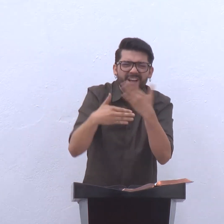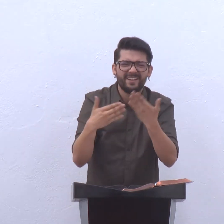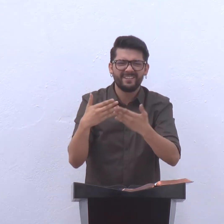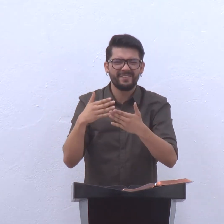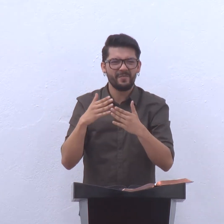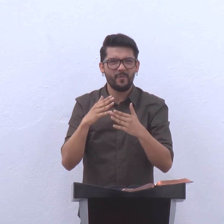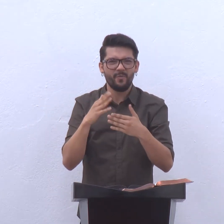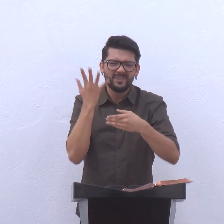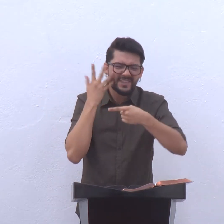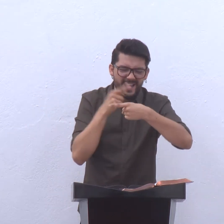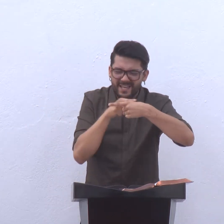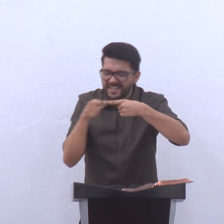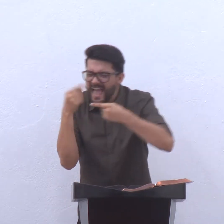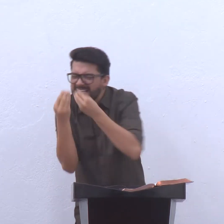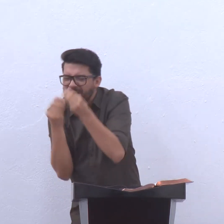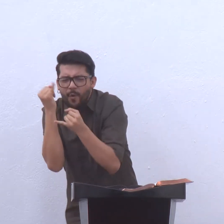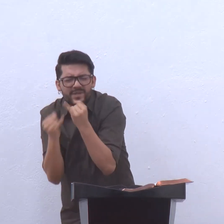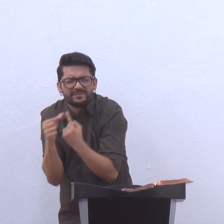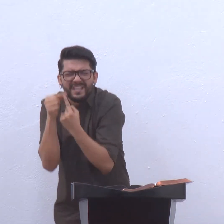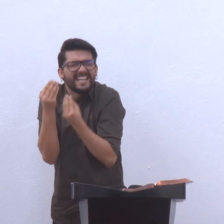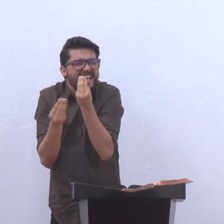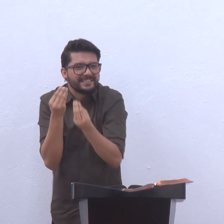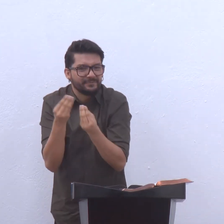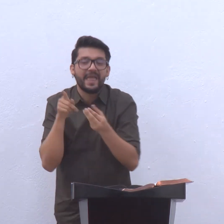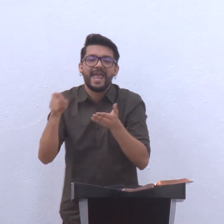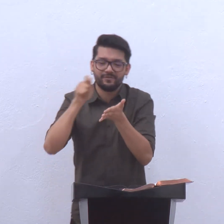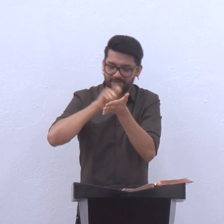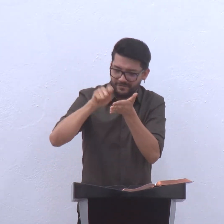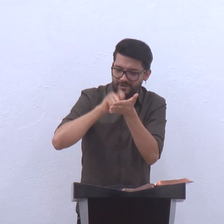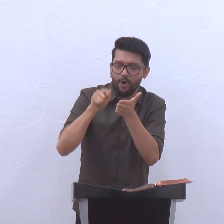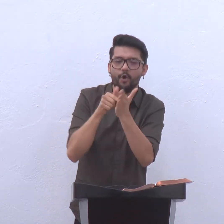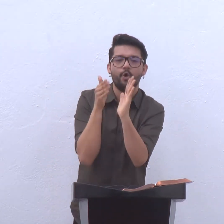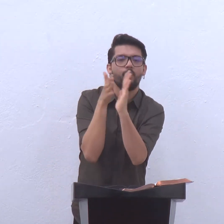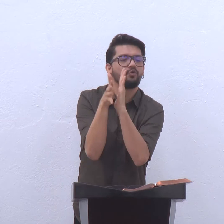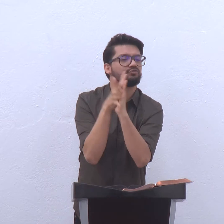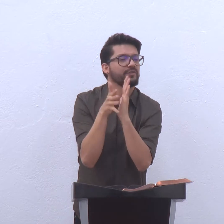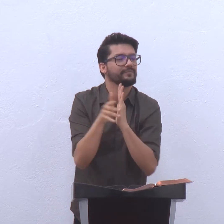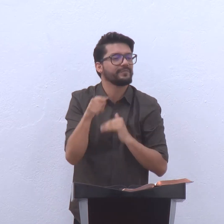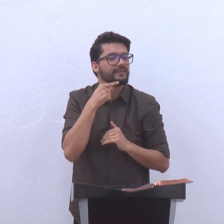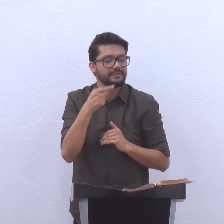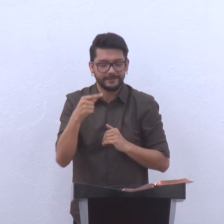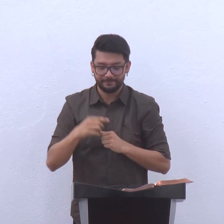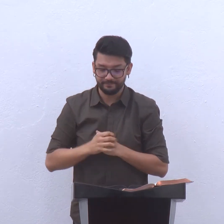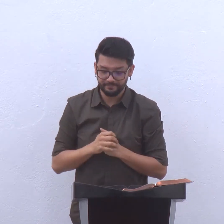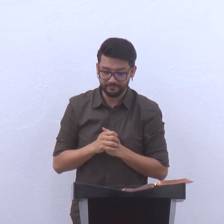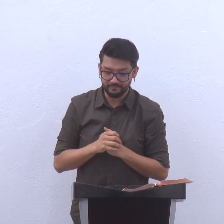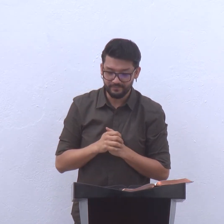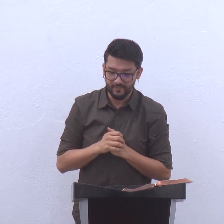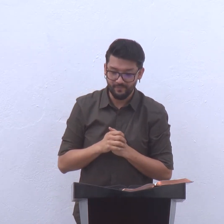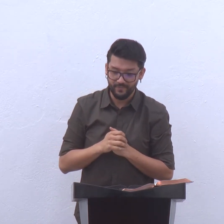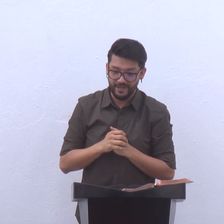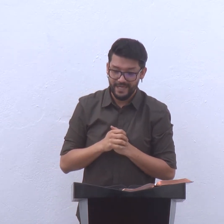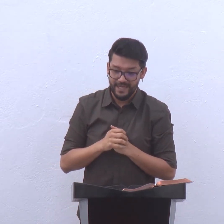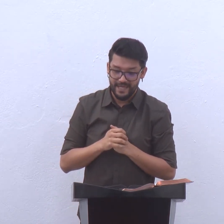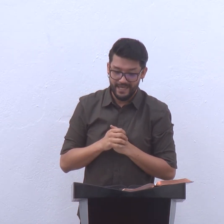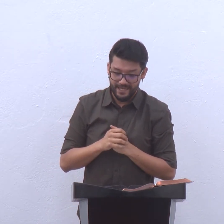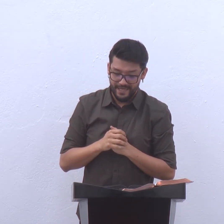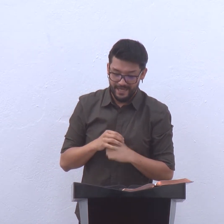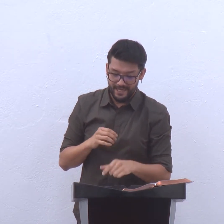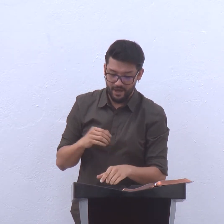parte de su cultura judía, que hacían durante todos esos 7 días. Y encontré esta información y